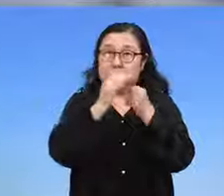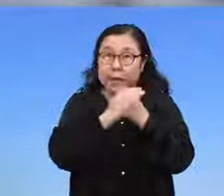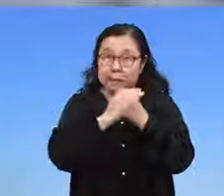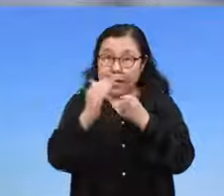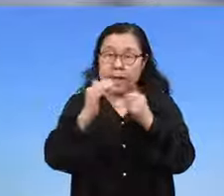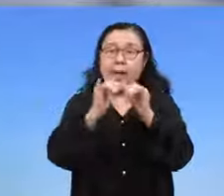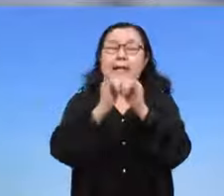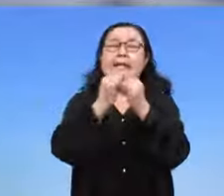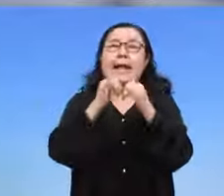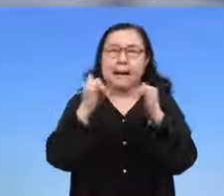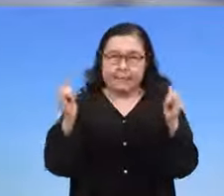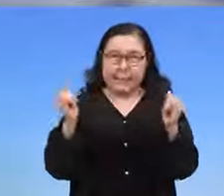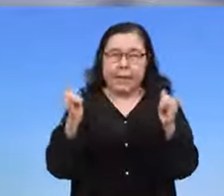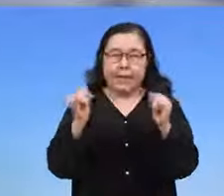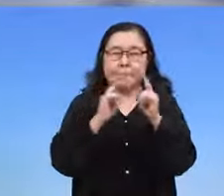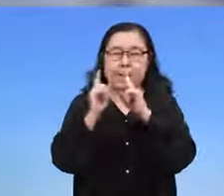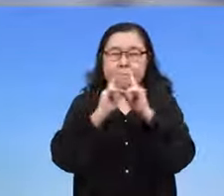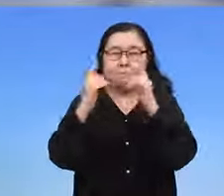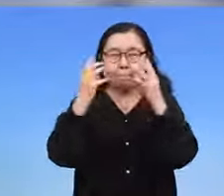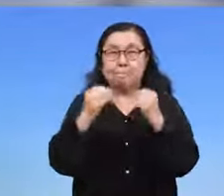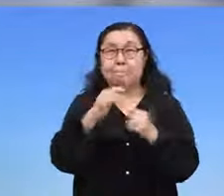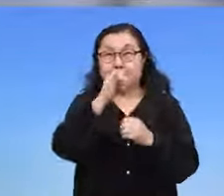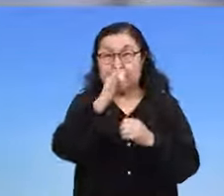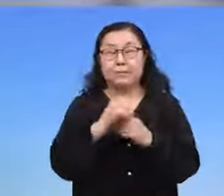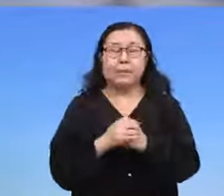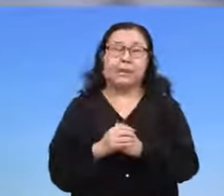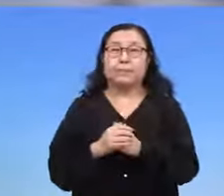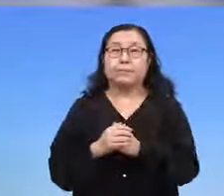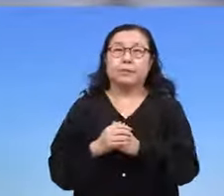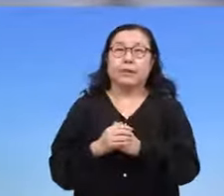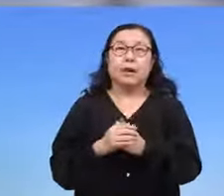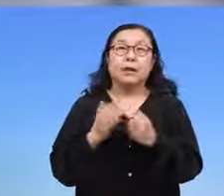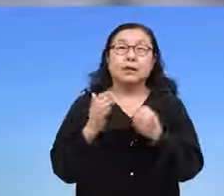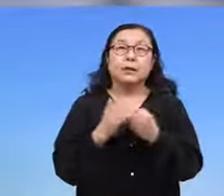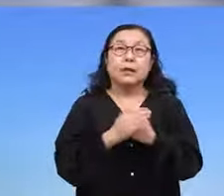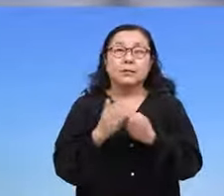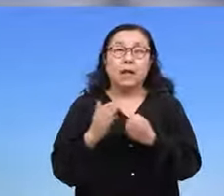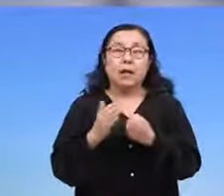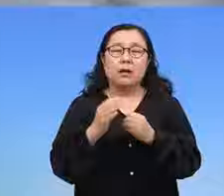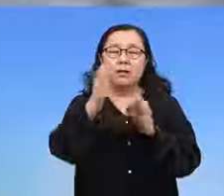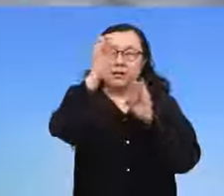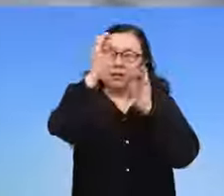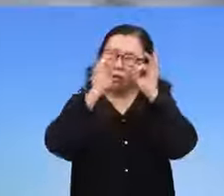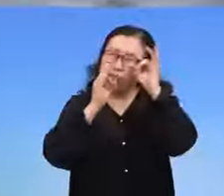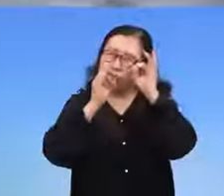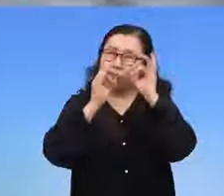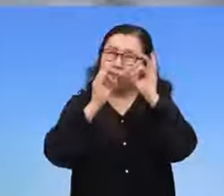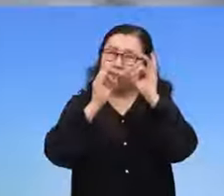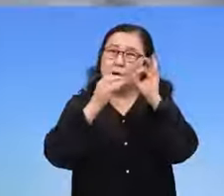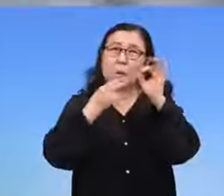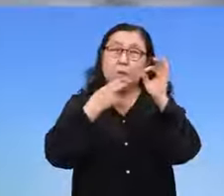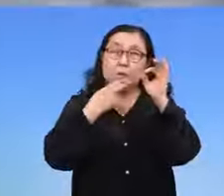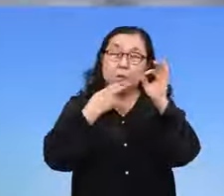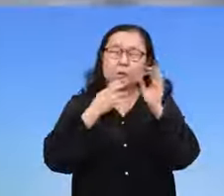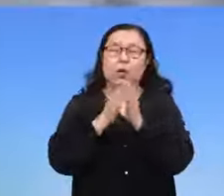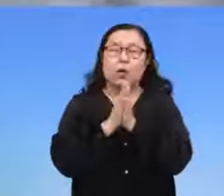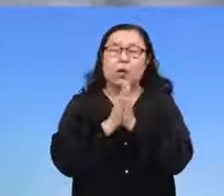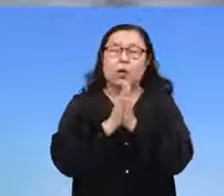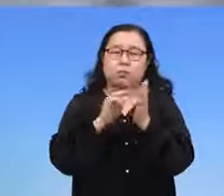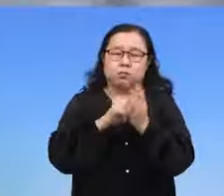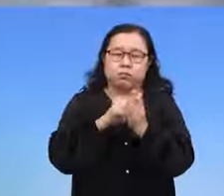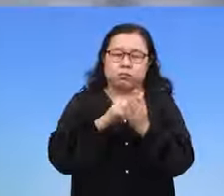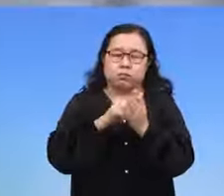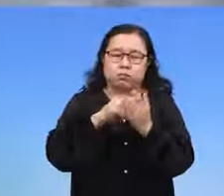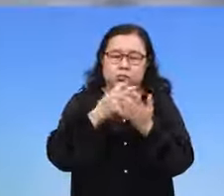있어서 인간이다, 이런 말들을 많이 하지 않습니까? 그렇기 때문에 실수하지 않으려고, 넘어지지